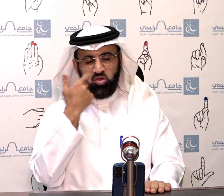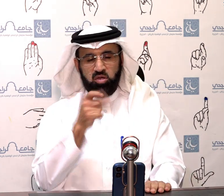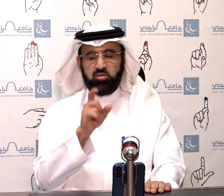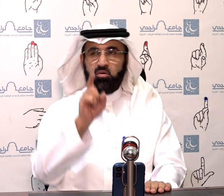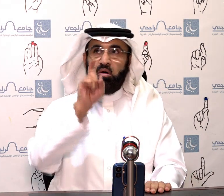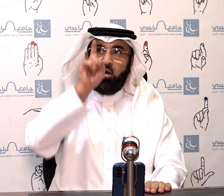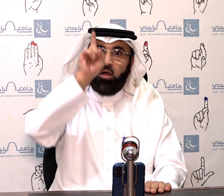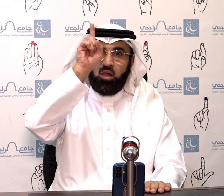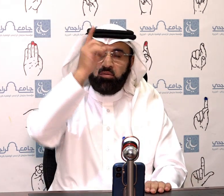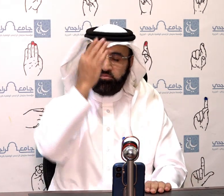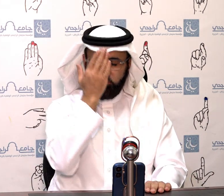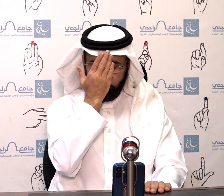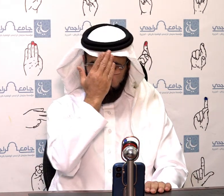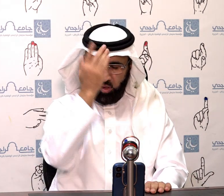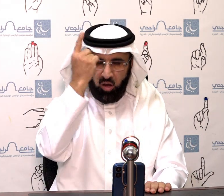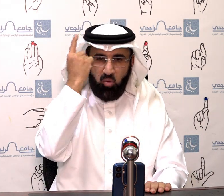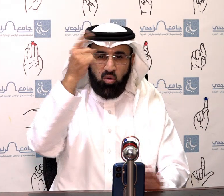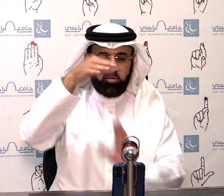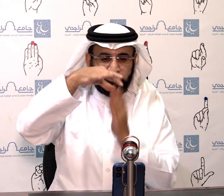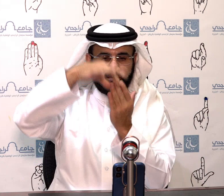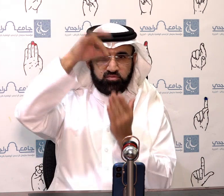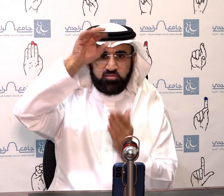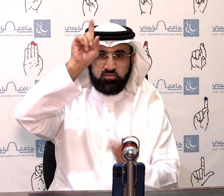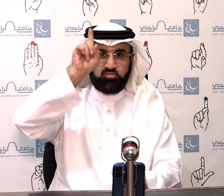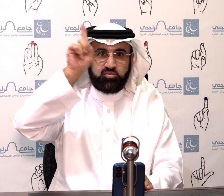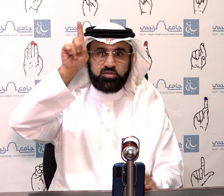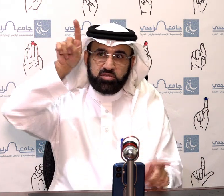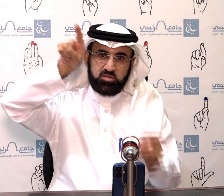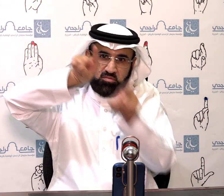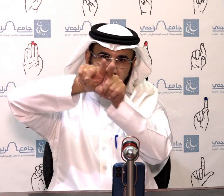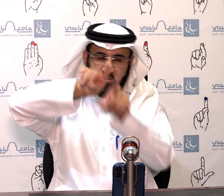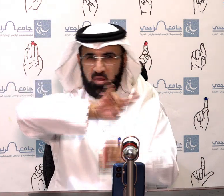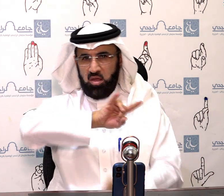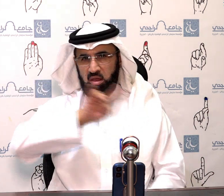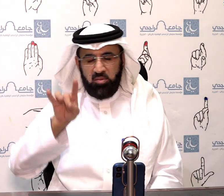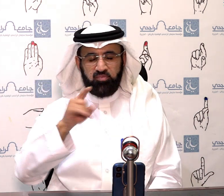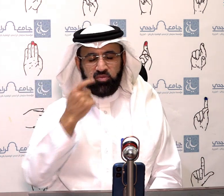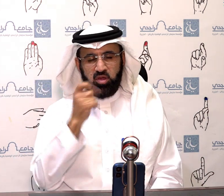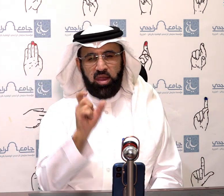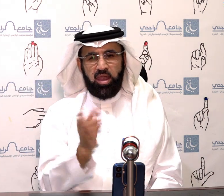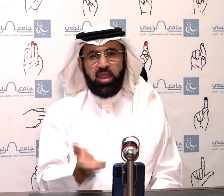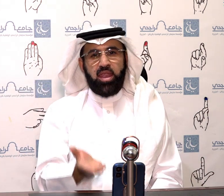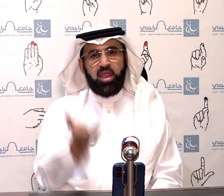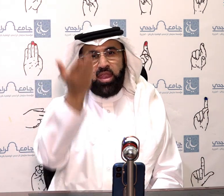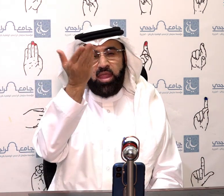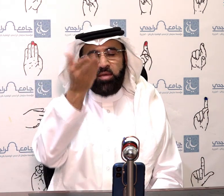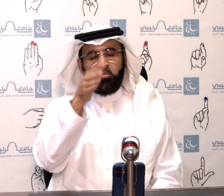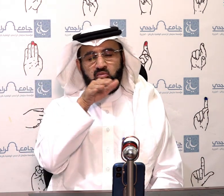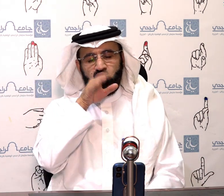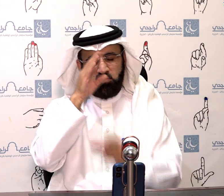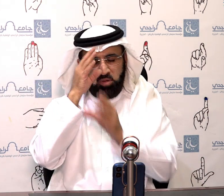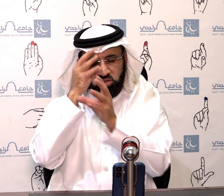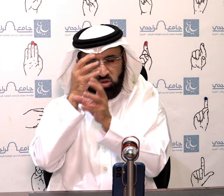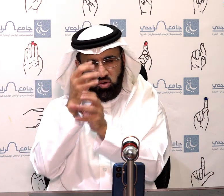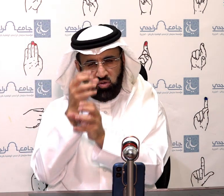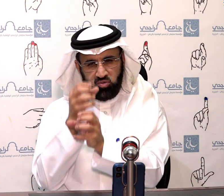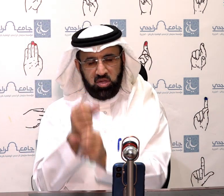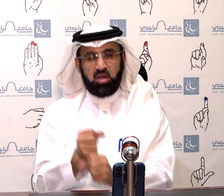الله وحده لا شريك له، وأشهد أن سيدنا ونبينا محمدًا